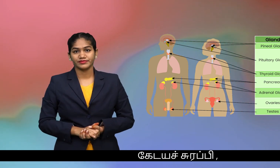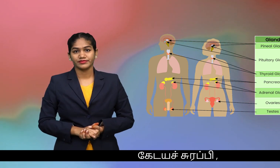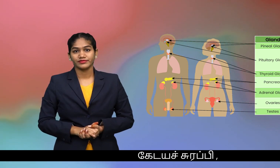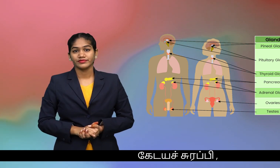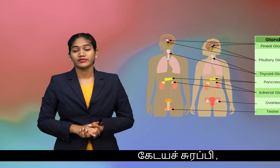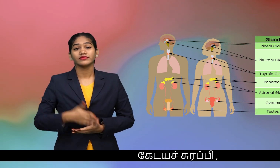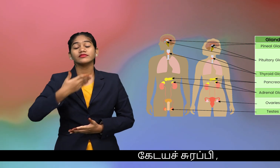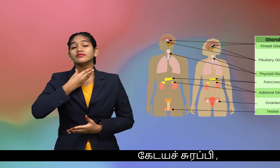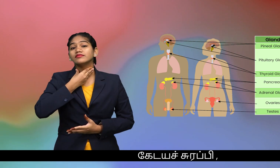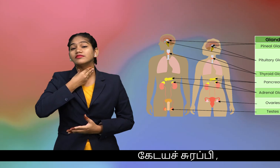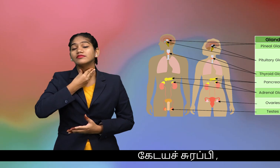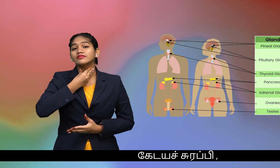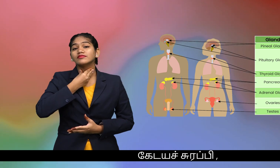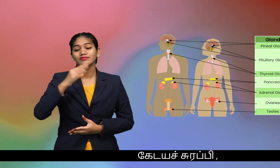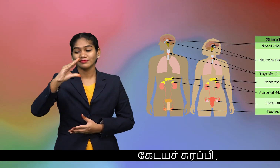கேடய சுரப்பி,